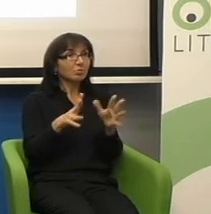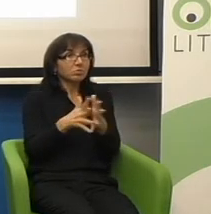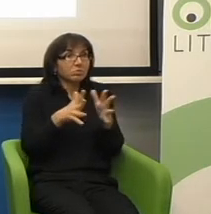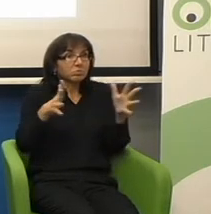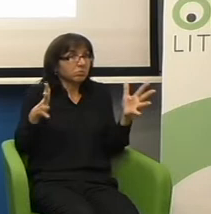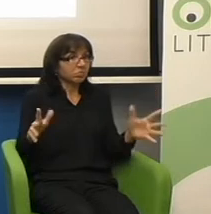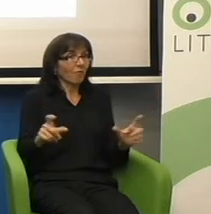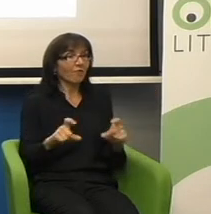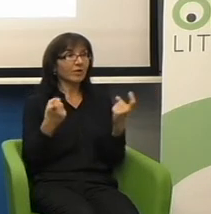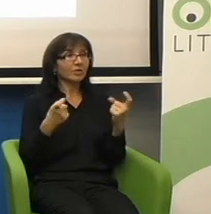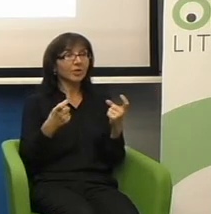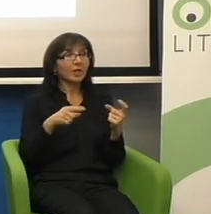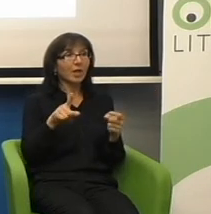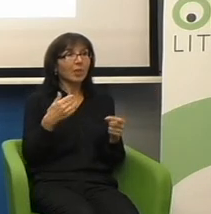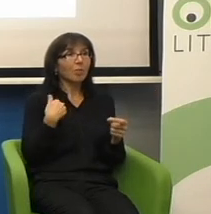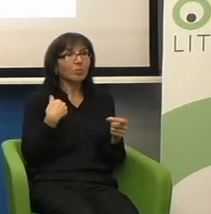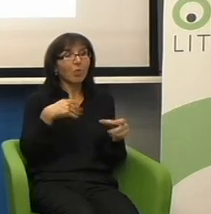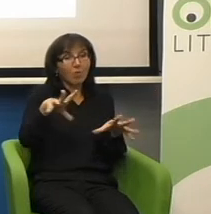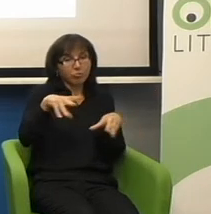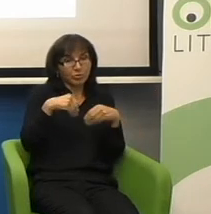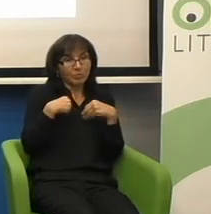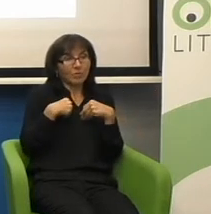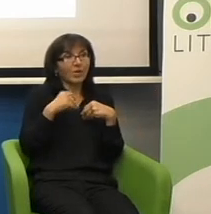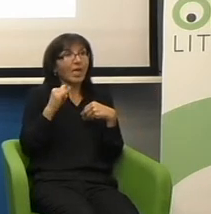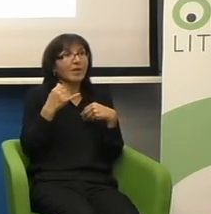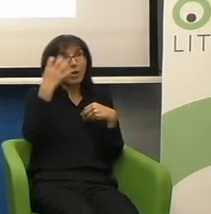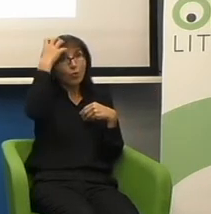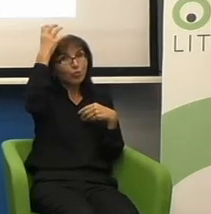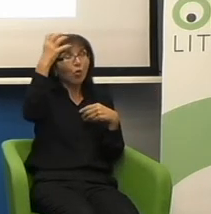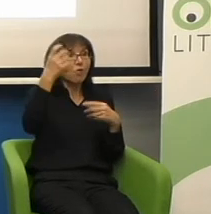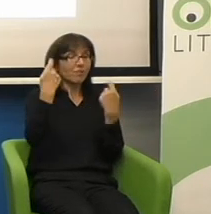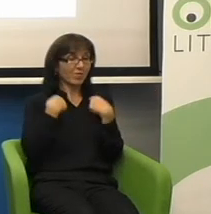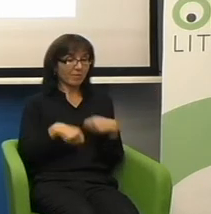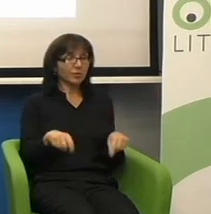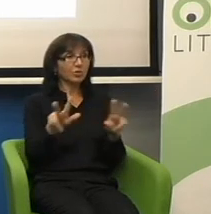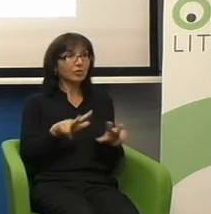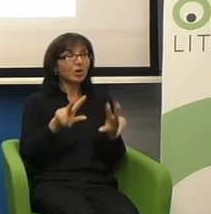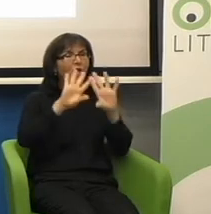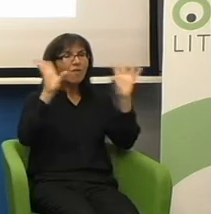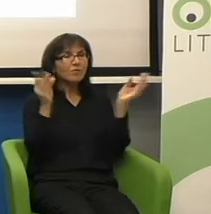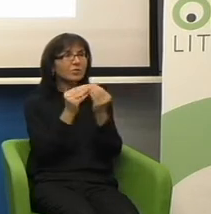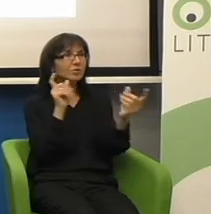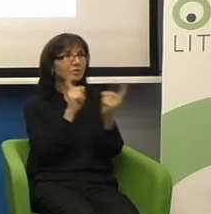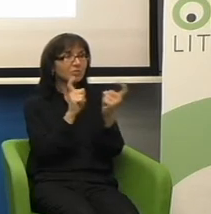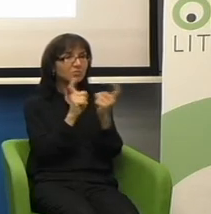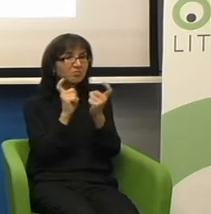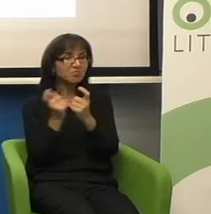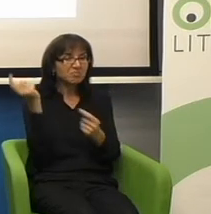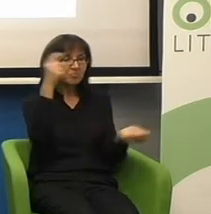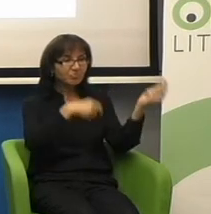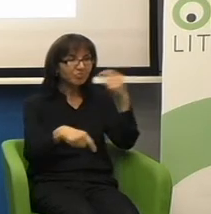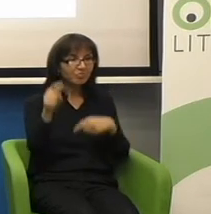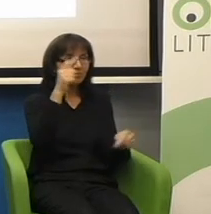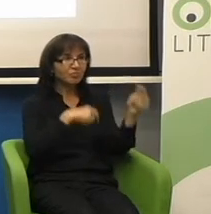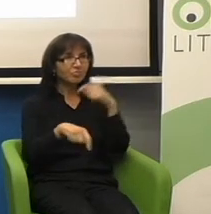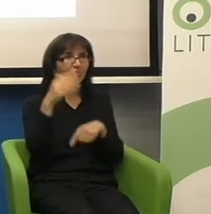ogromne wydarzenie, tak? Ona była tam podejmowana jak królowa w tej rodzinnej wsi. Tam się wszyscy sąsiedzi schodzili,